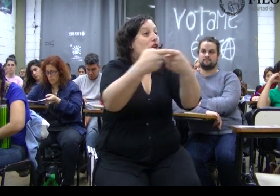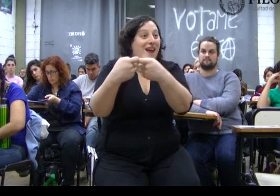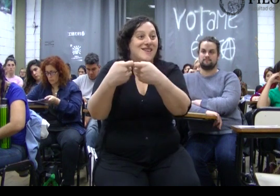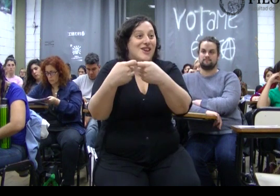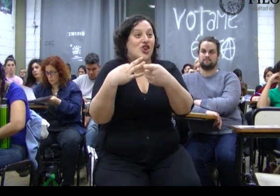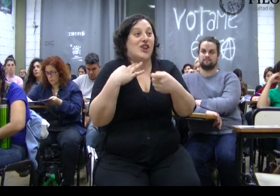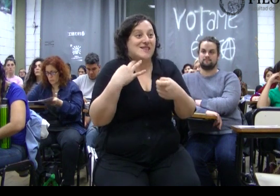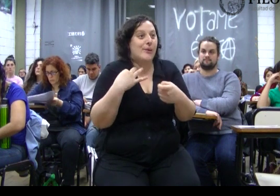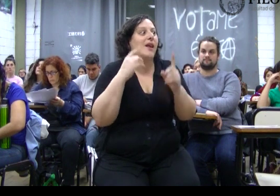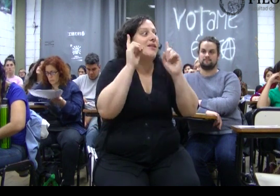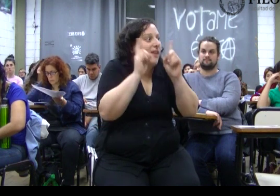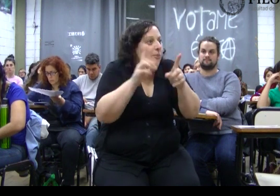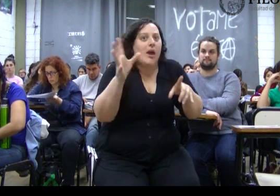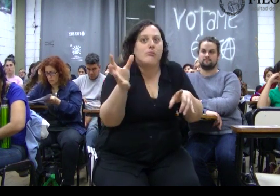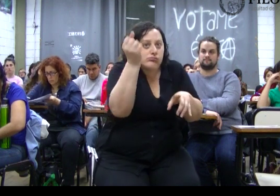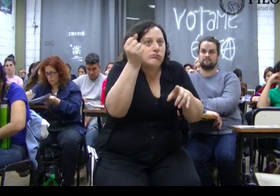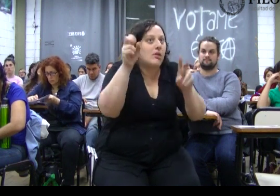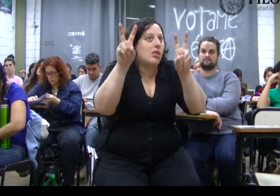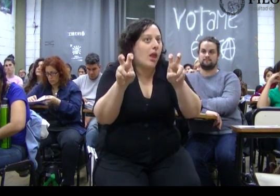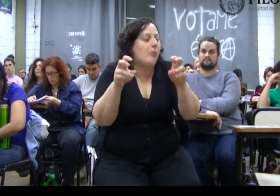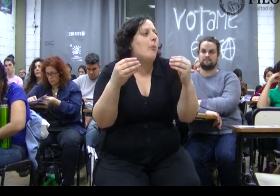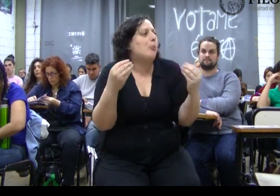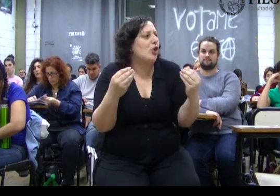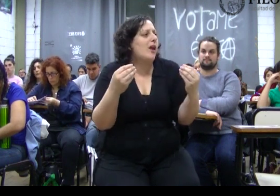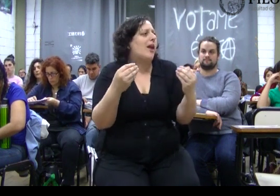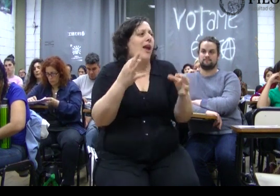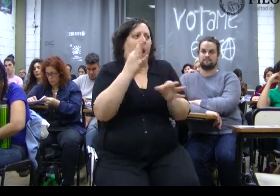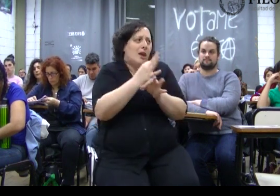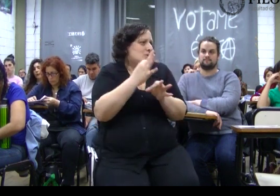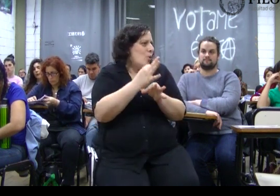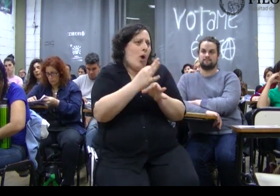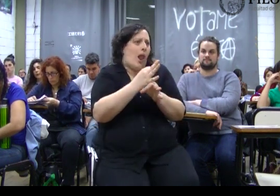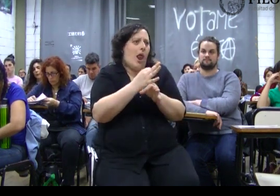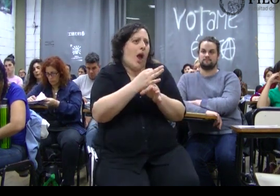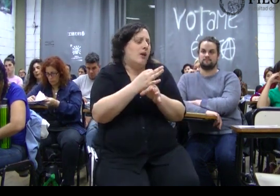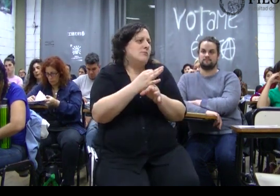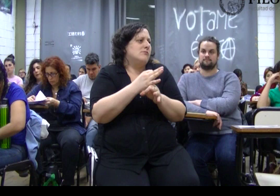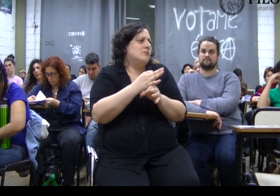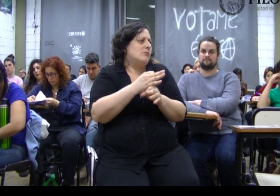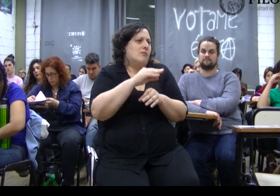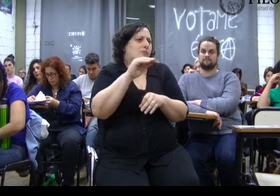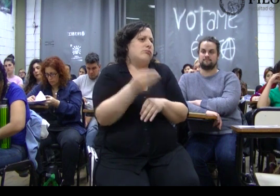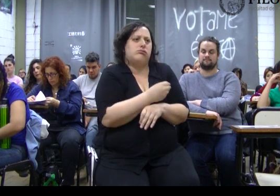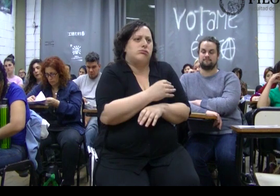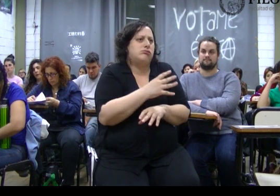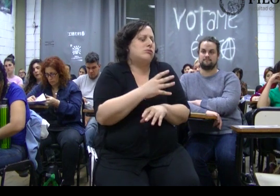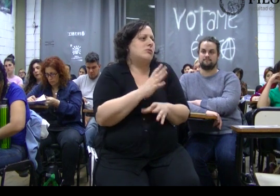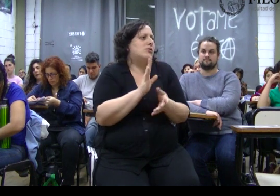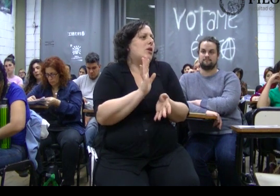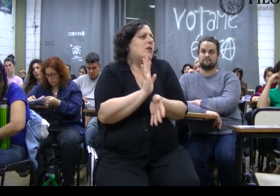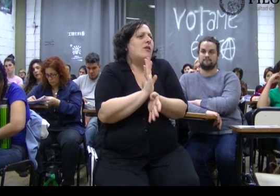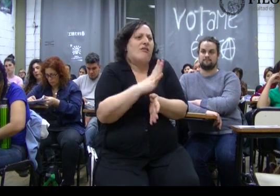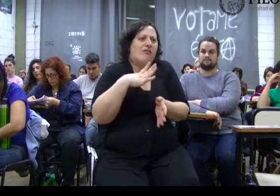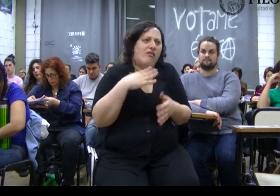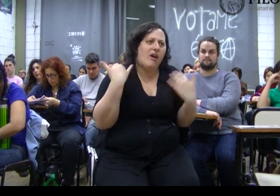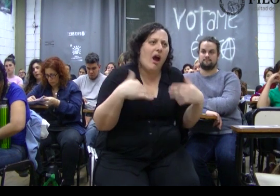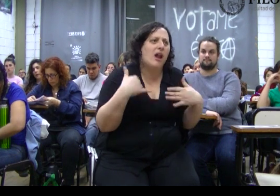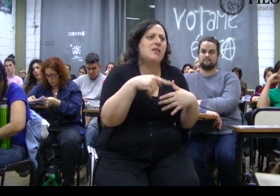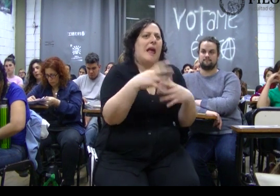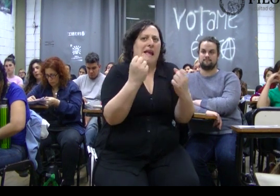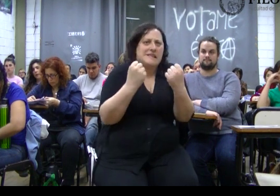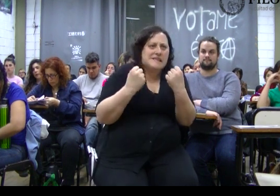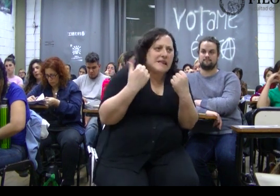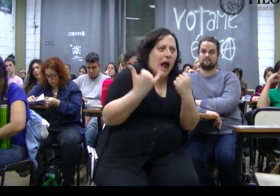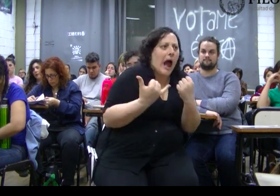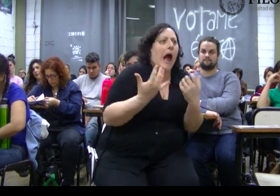civil, porque la escuela no da abasto, porque la escuela tiene sus resistencias, y porque también es